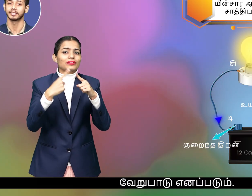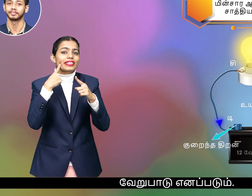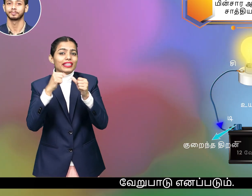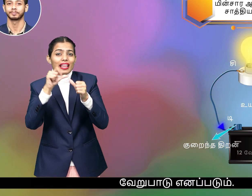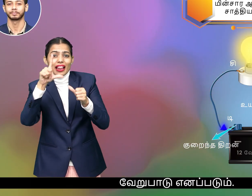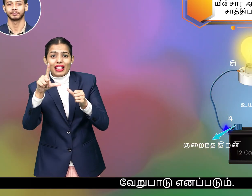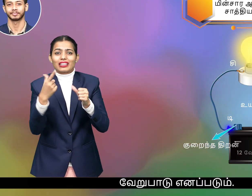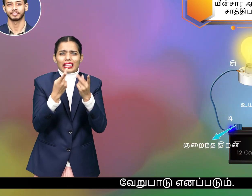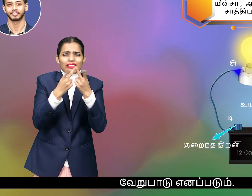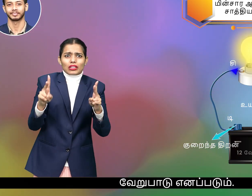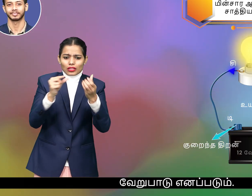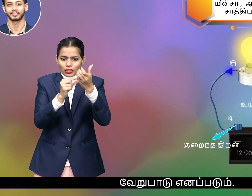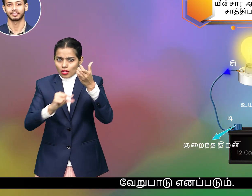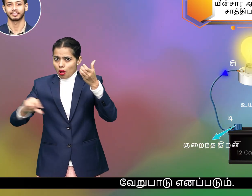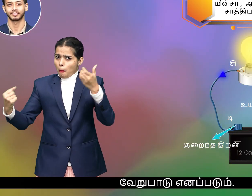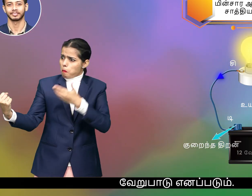வேறுபாடு எனப்படும்.